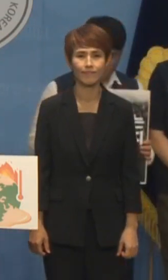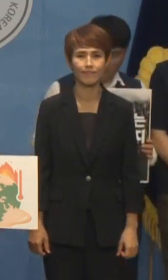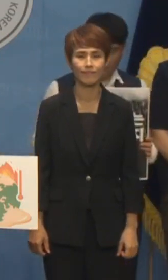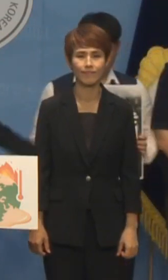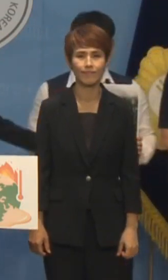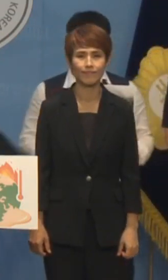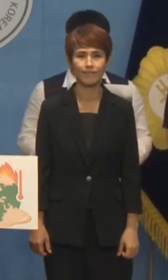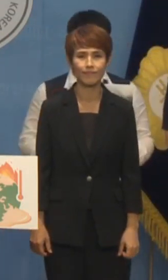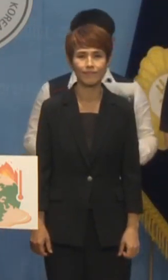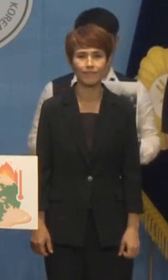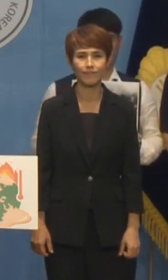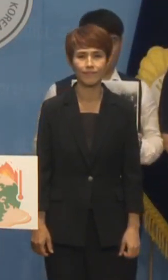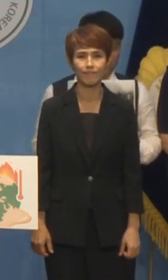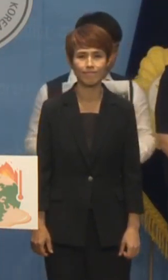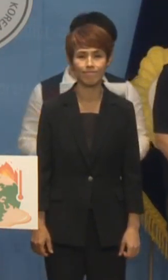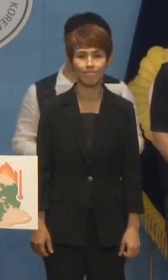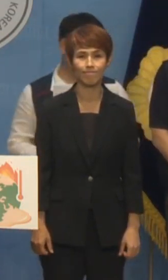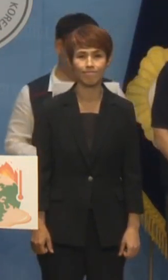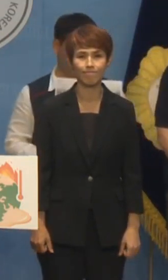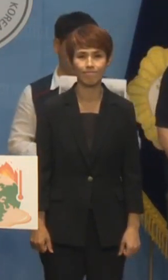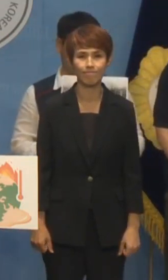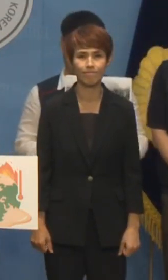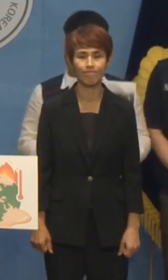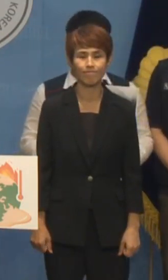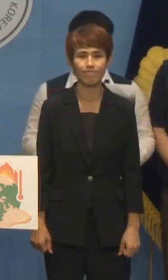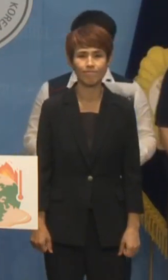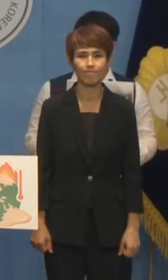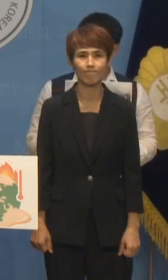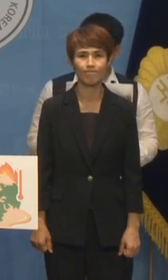제 옆으로 이렇게.